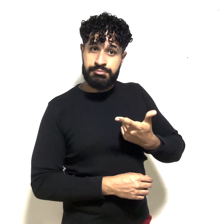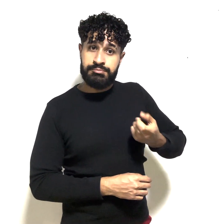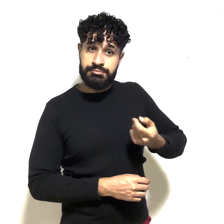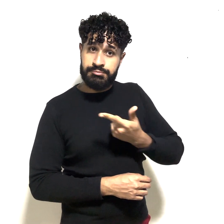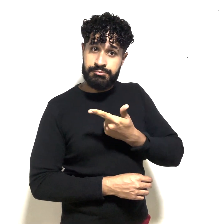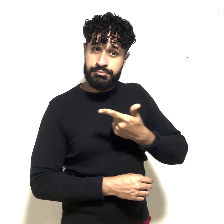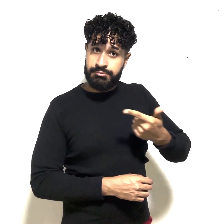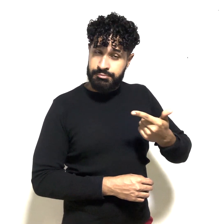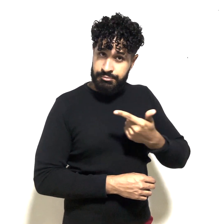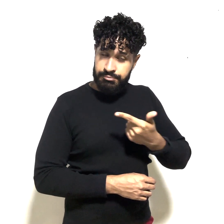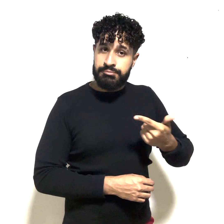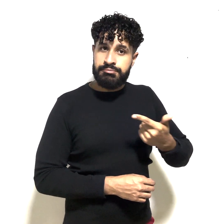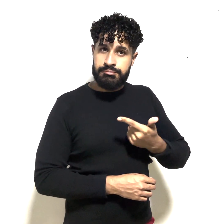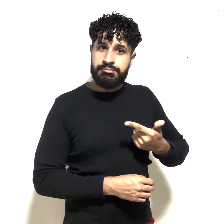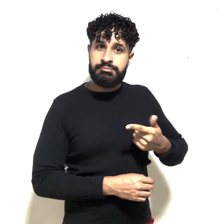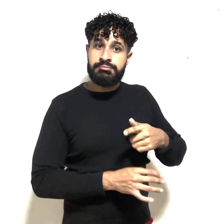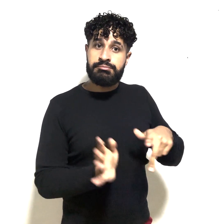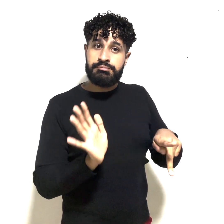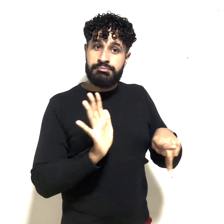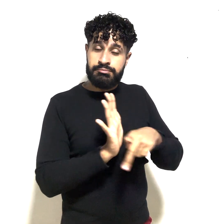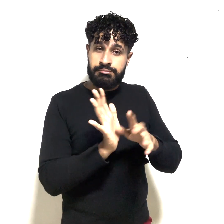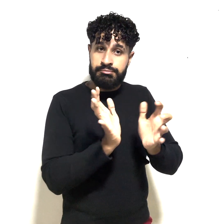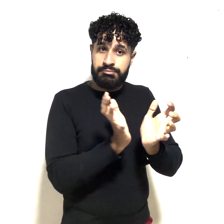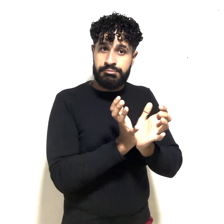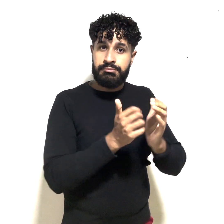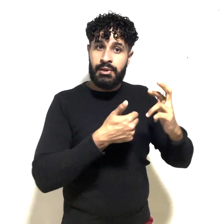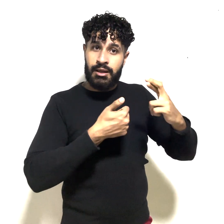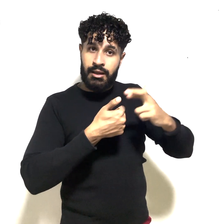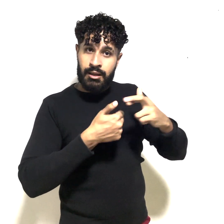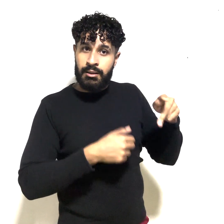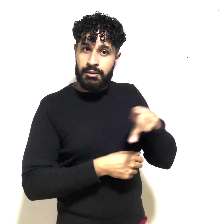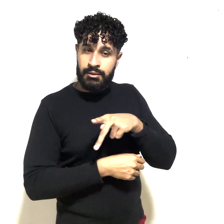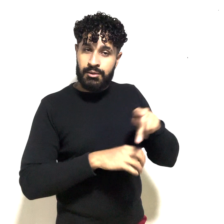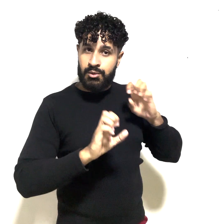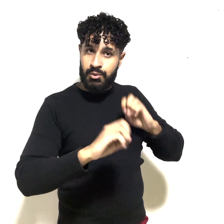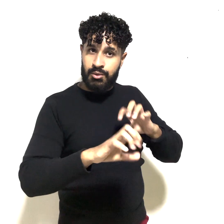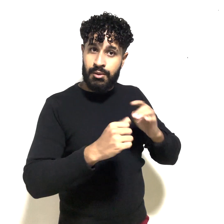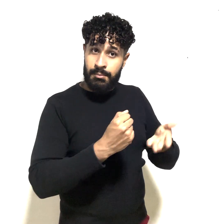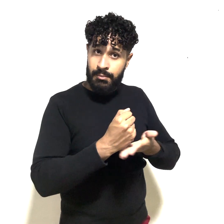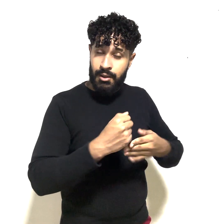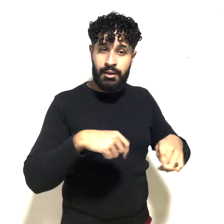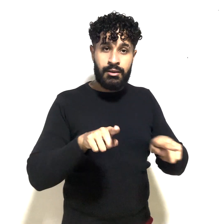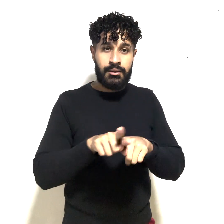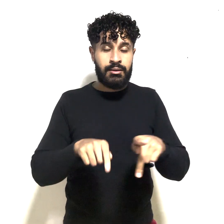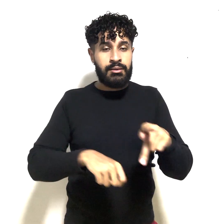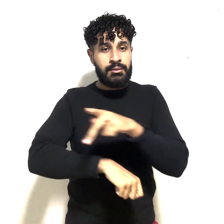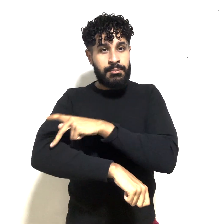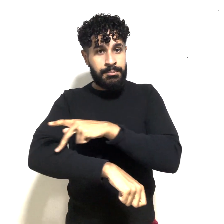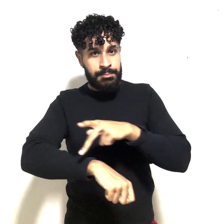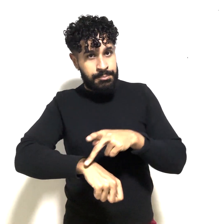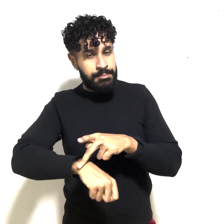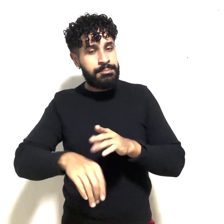2022 para os cargos de professor de Educação Básica e pedagogo orientador